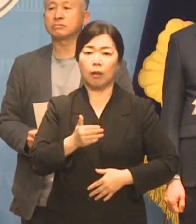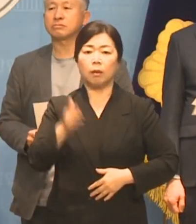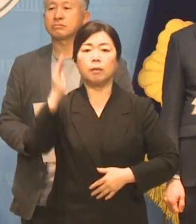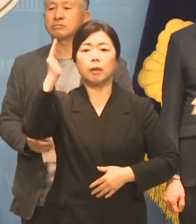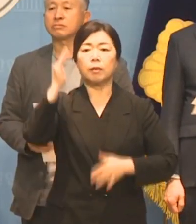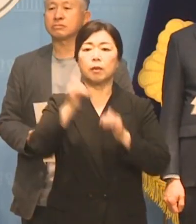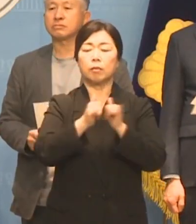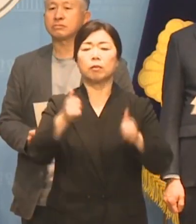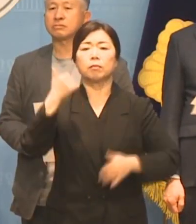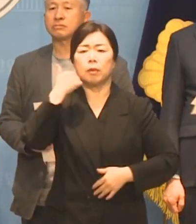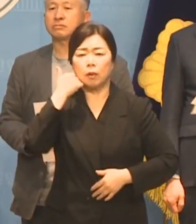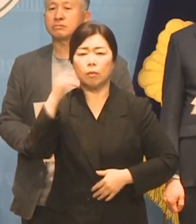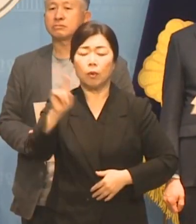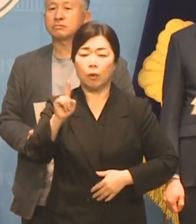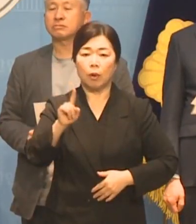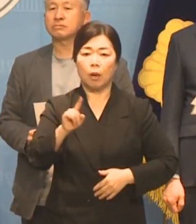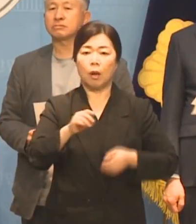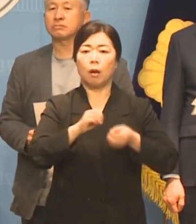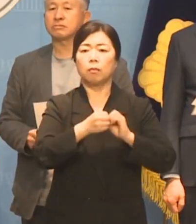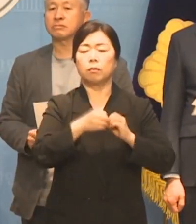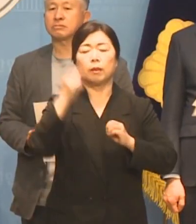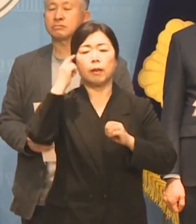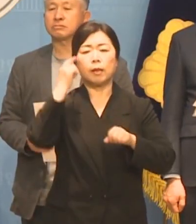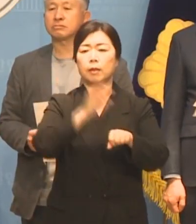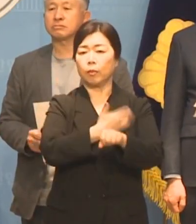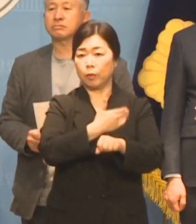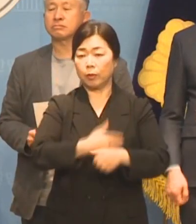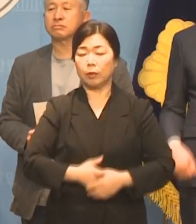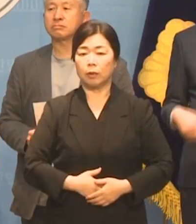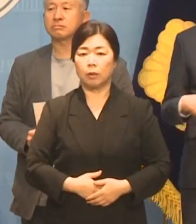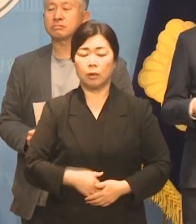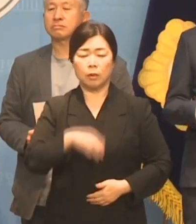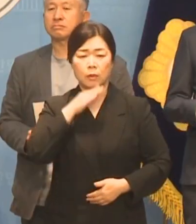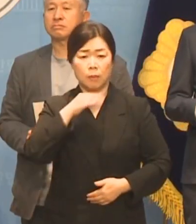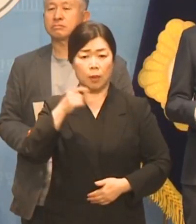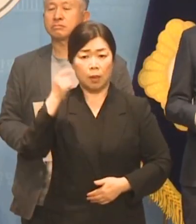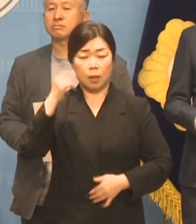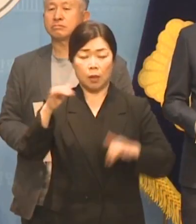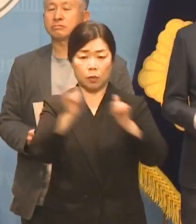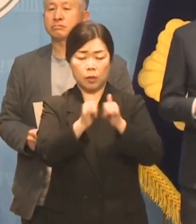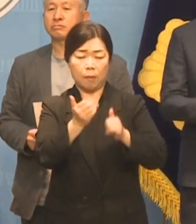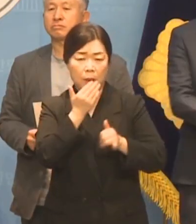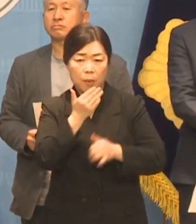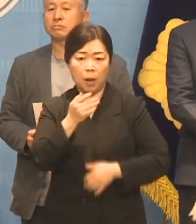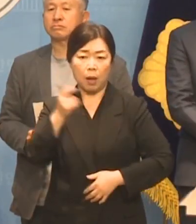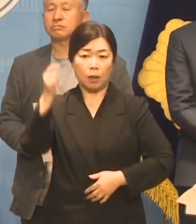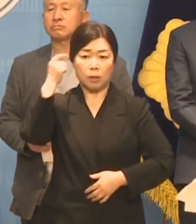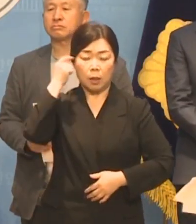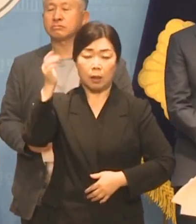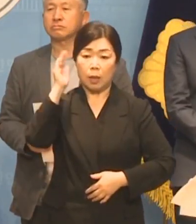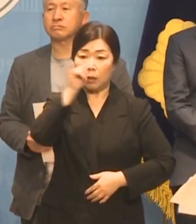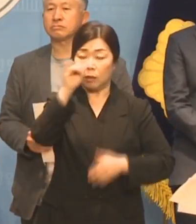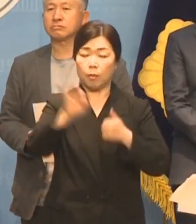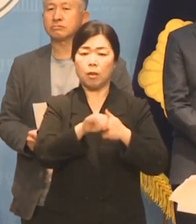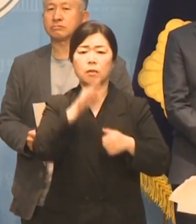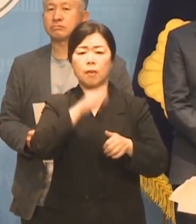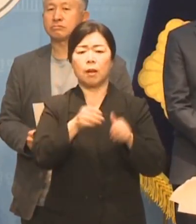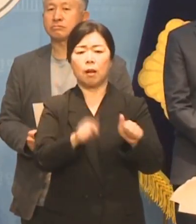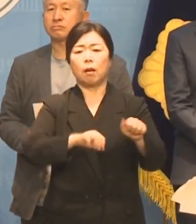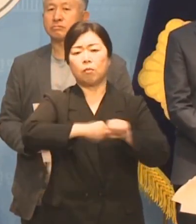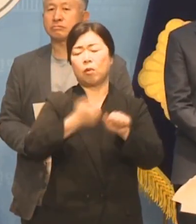매국 정권이다. 그리고 정말 심판받아야 된다. 한국에 전쟁이 일어날 수